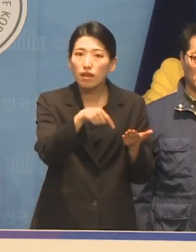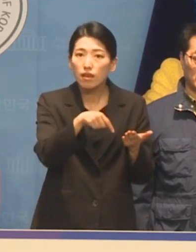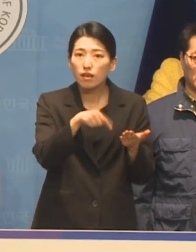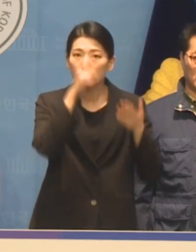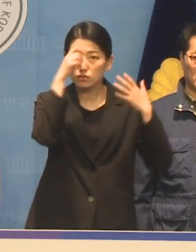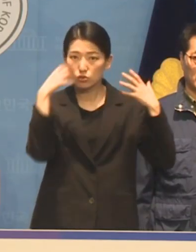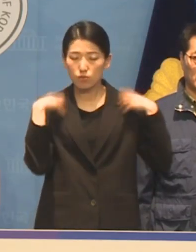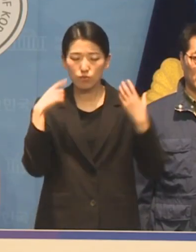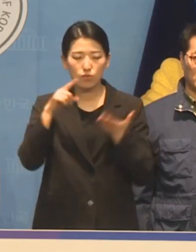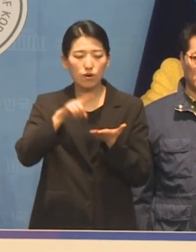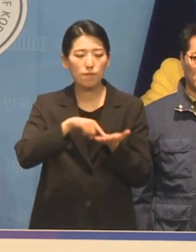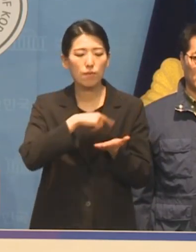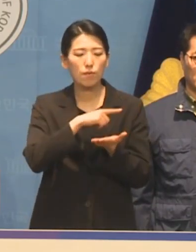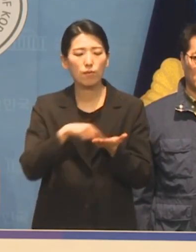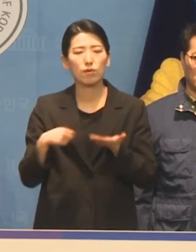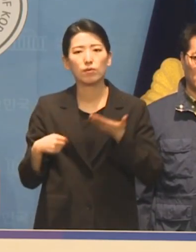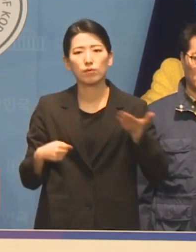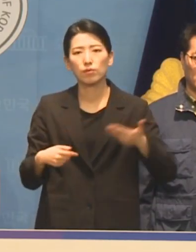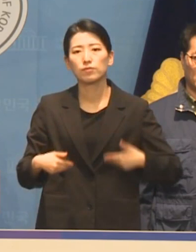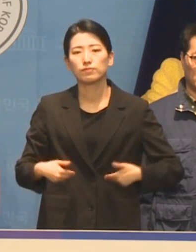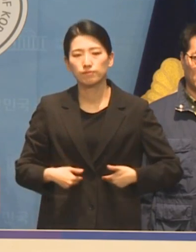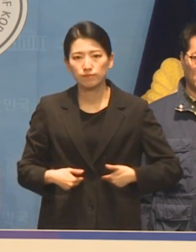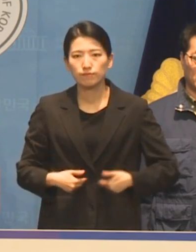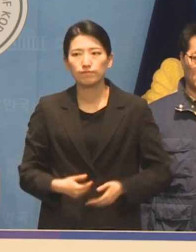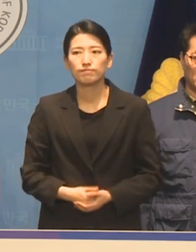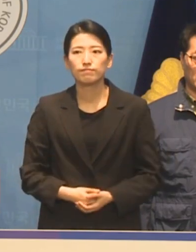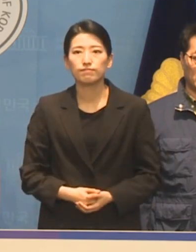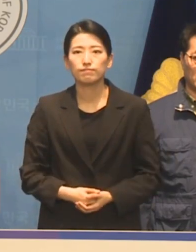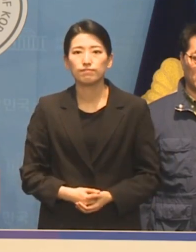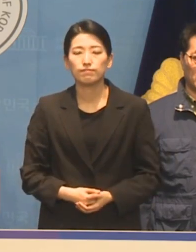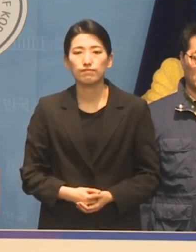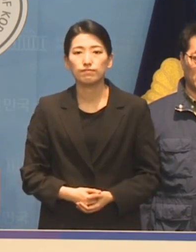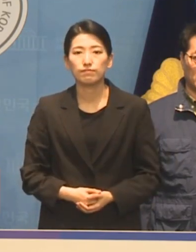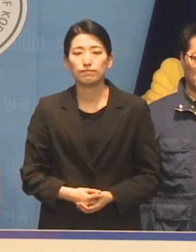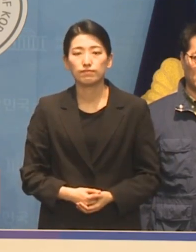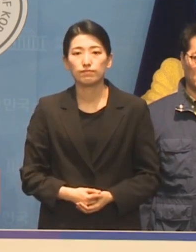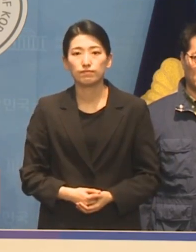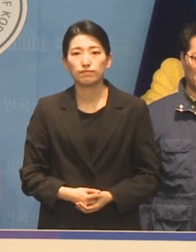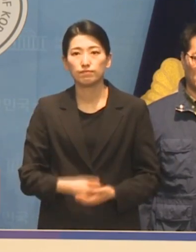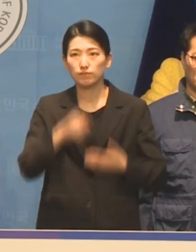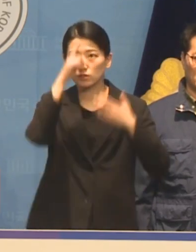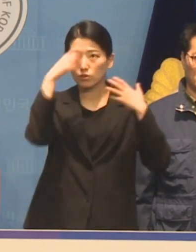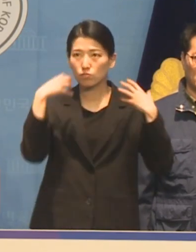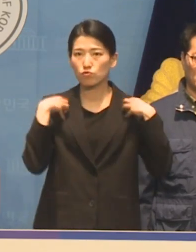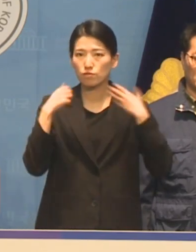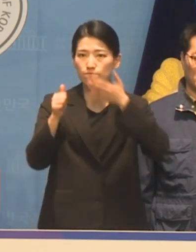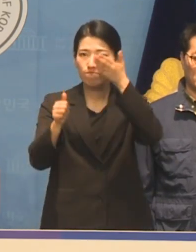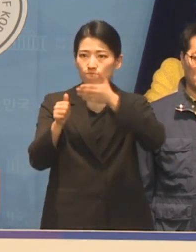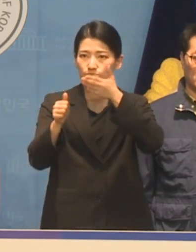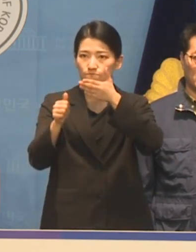대책을 세워야 할 것입니다. 먼저 정부에 촉구합니다.